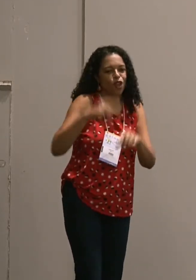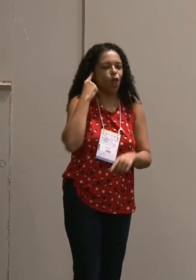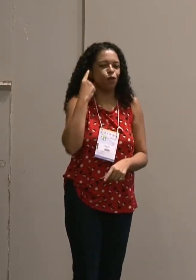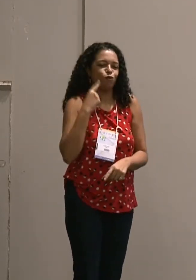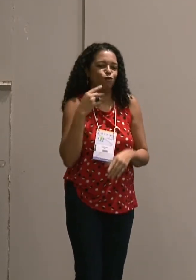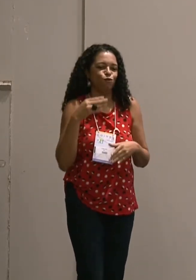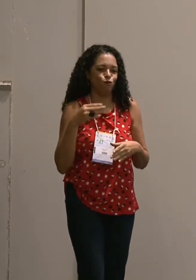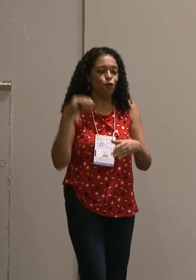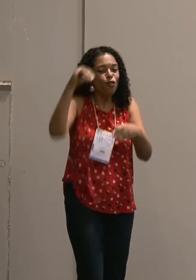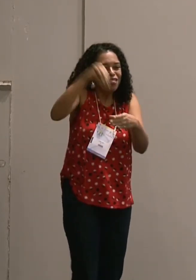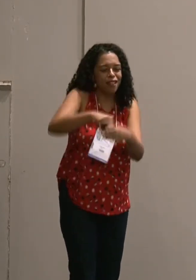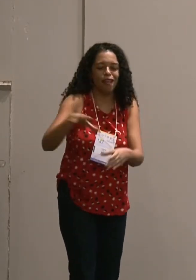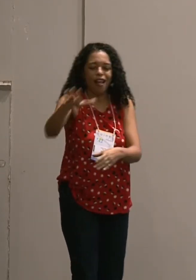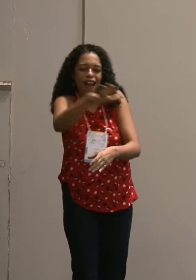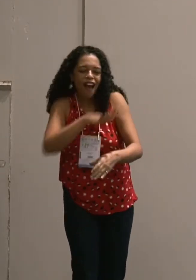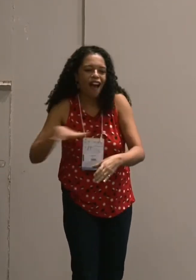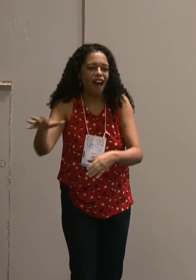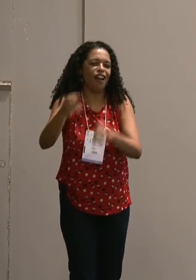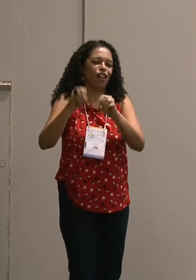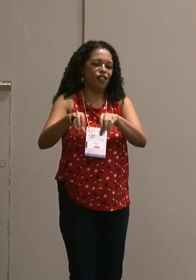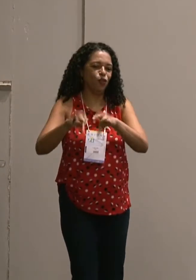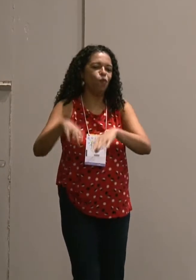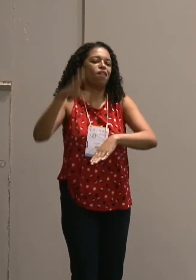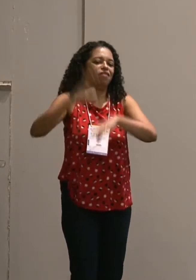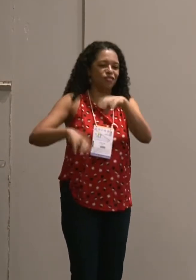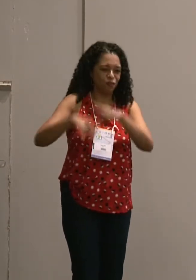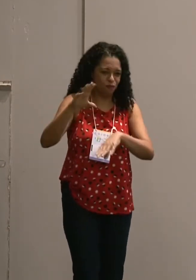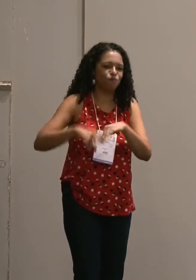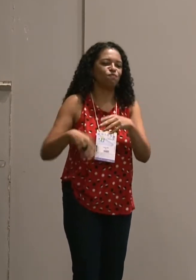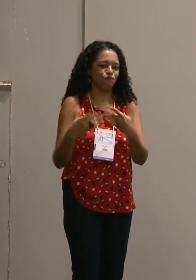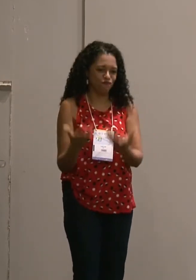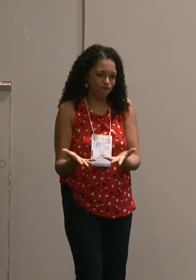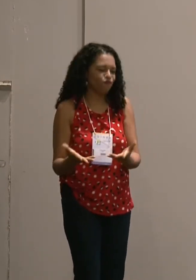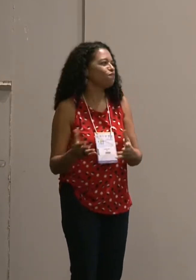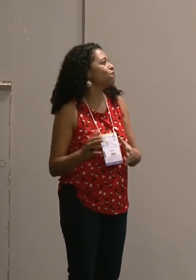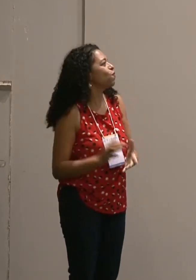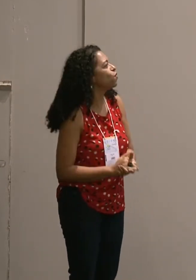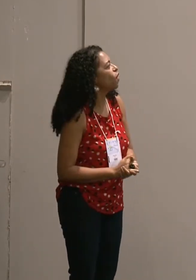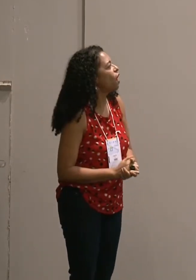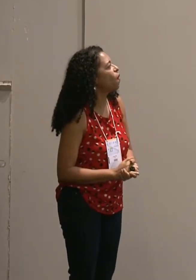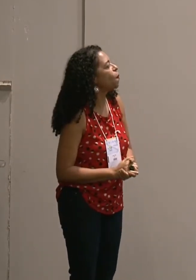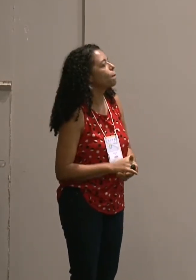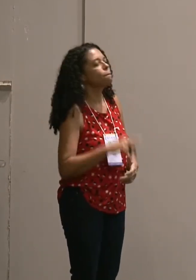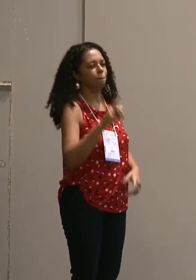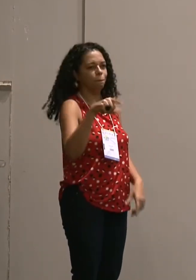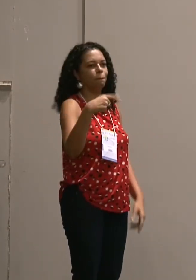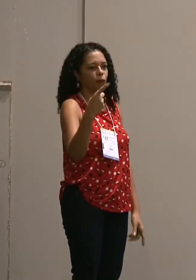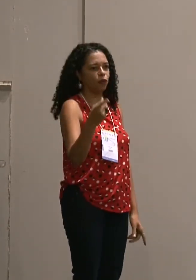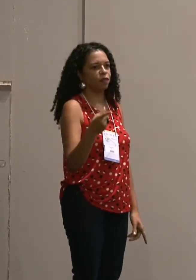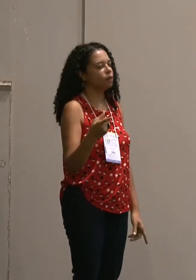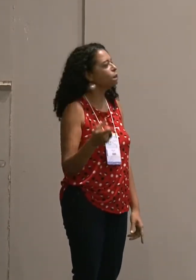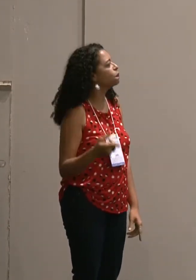educação profissional de surdos dentro da área de educação profissional próximo